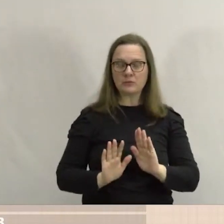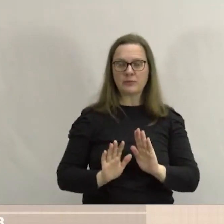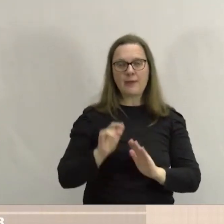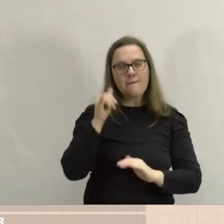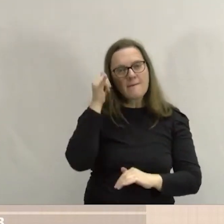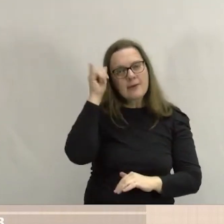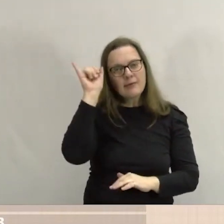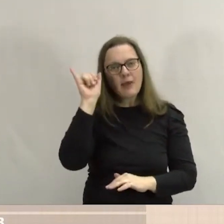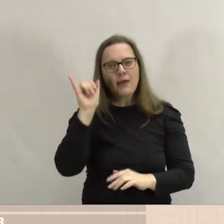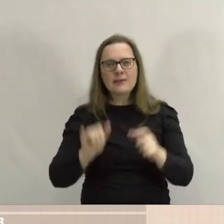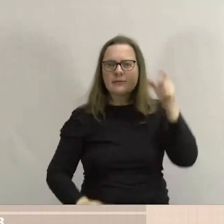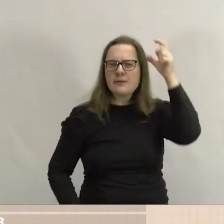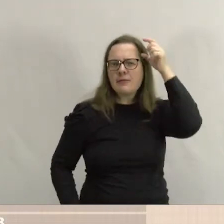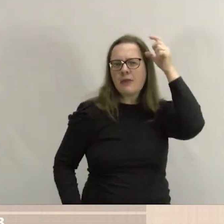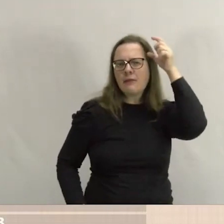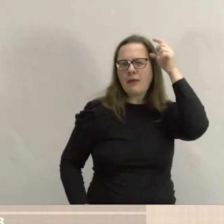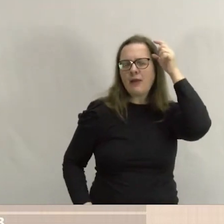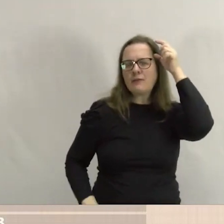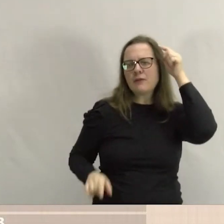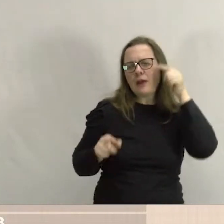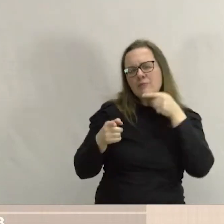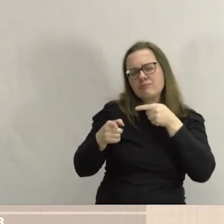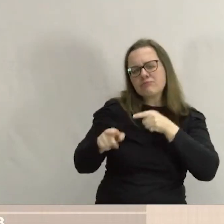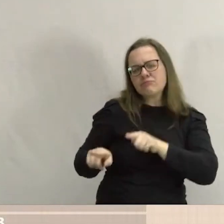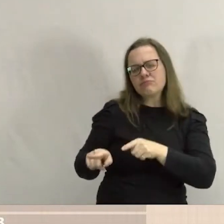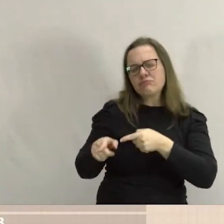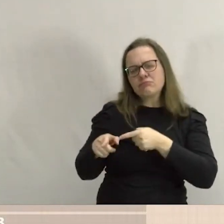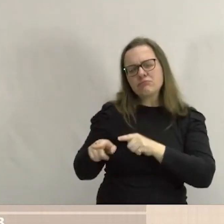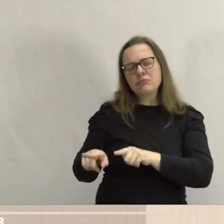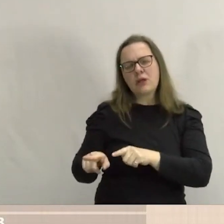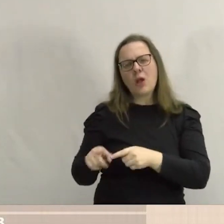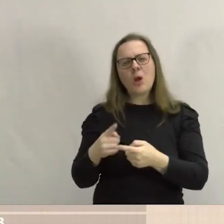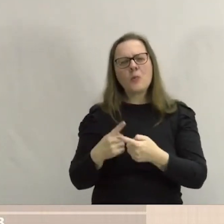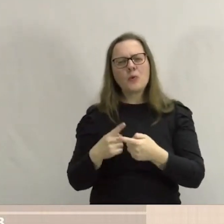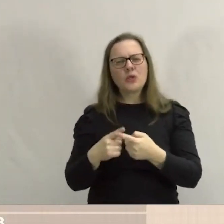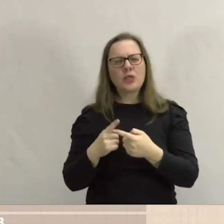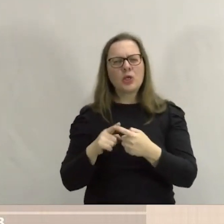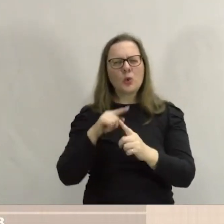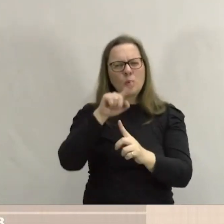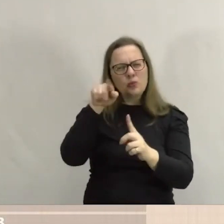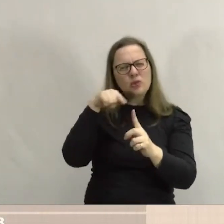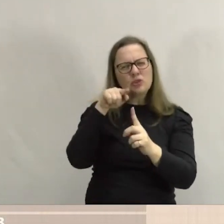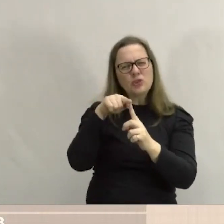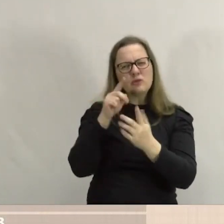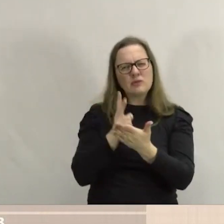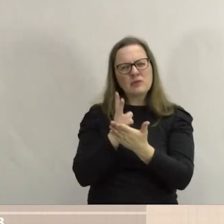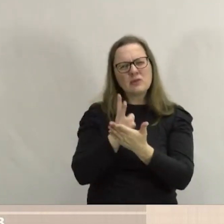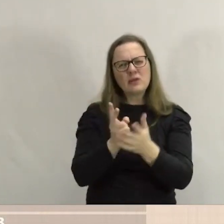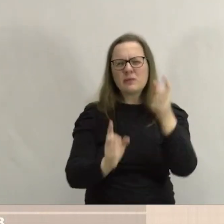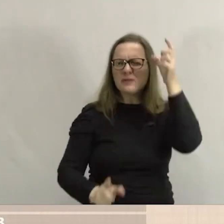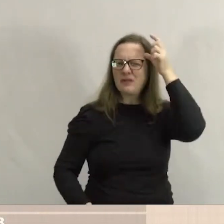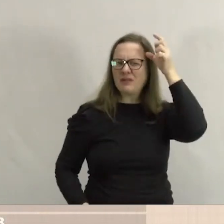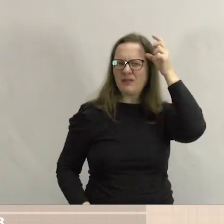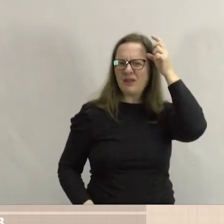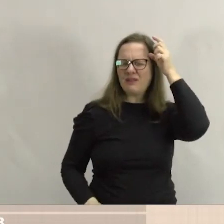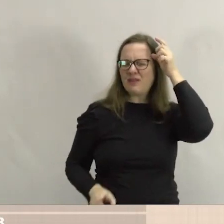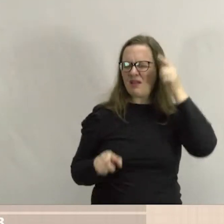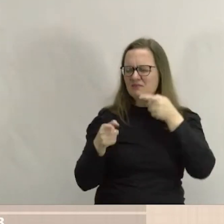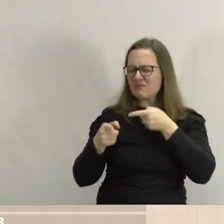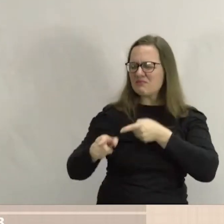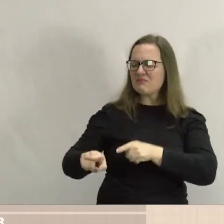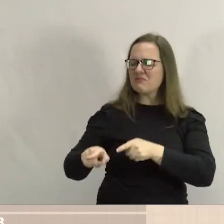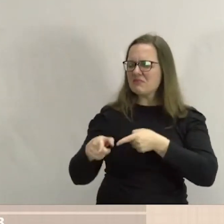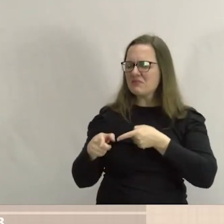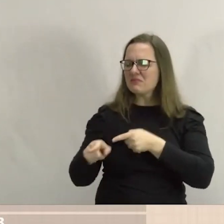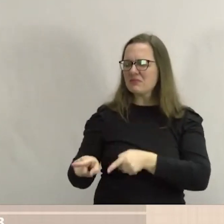Que Satanás quer fazer? Colocar dúvida na sua cabeça, principalmente quanto à palavra profética, porque sabe